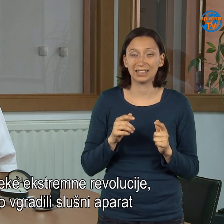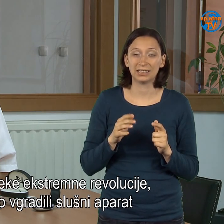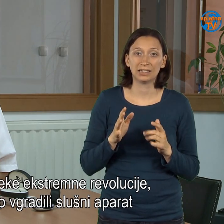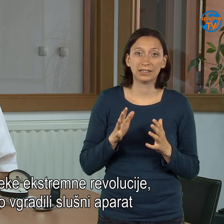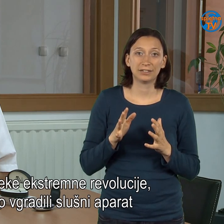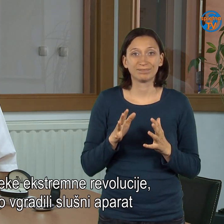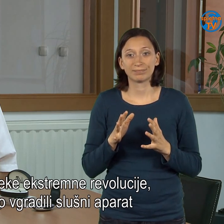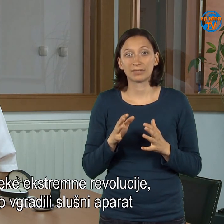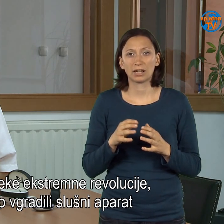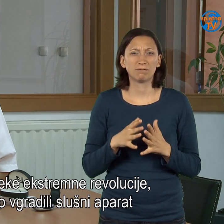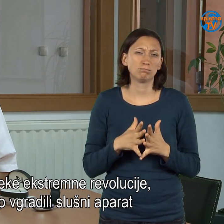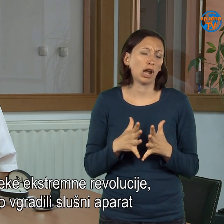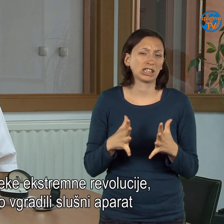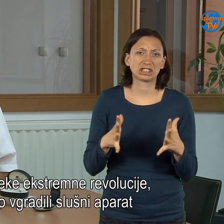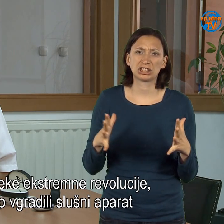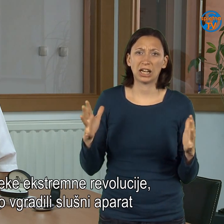nekega